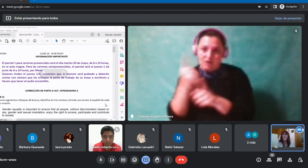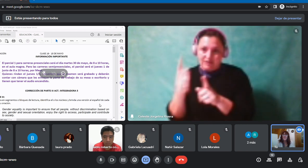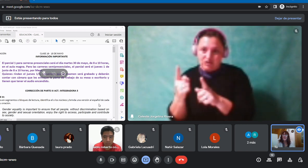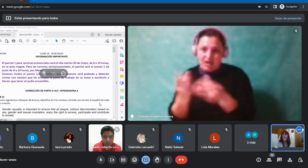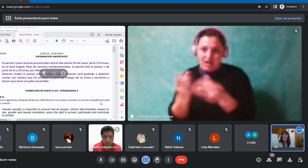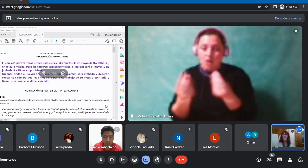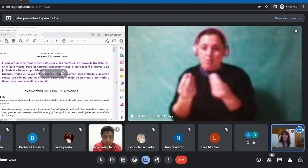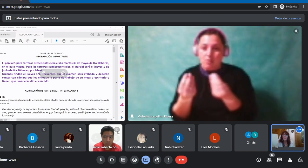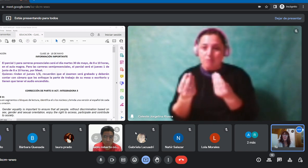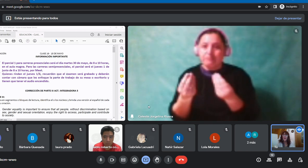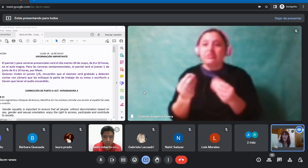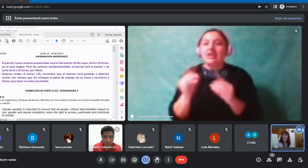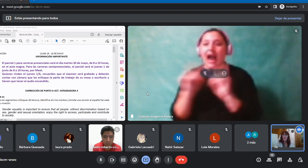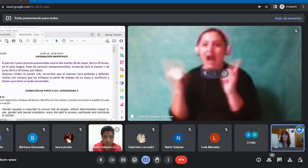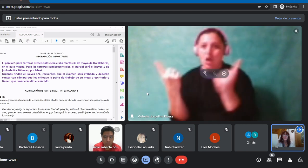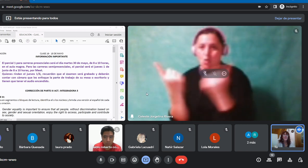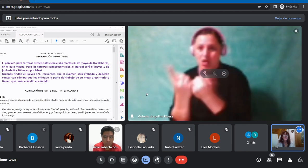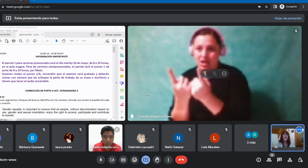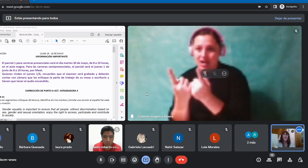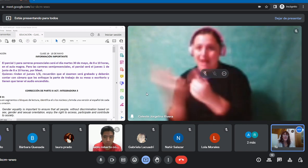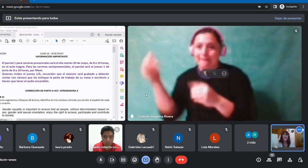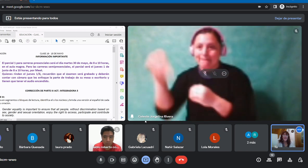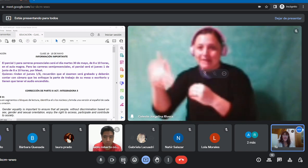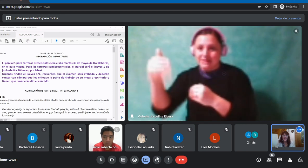¿sí? Bueno,